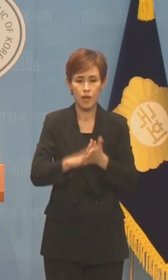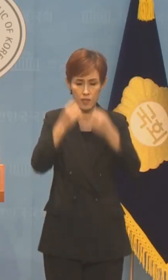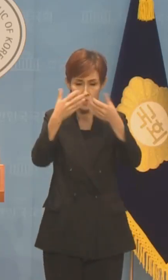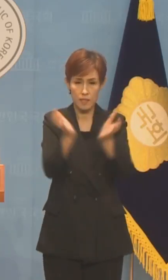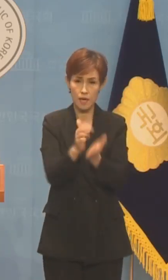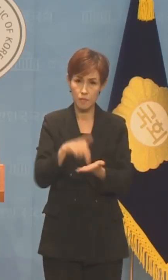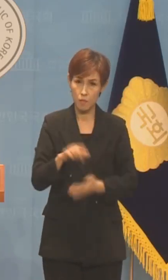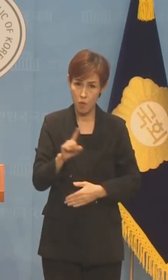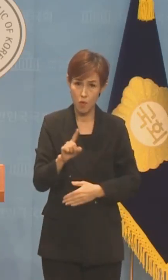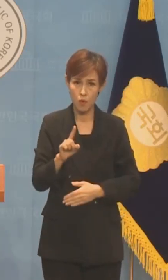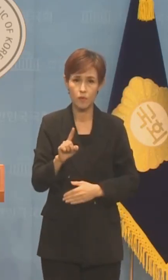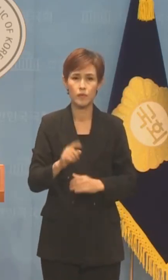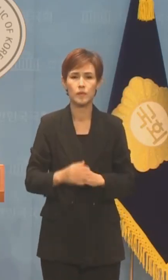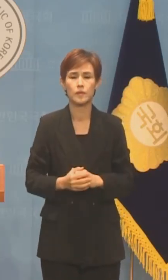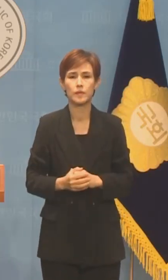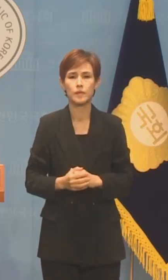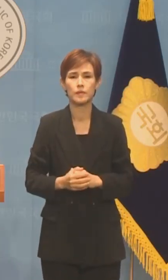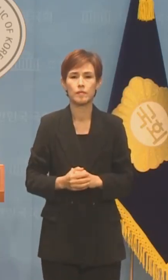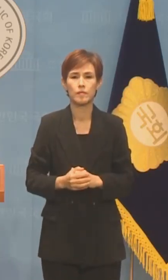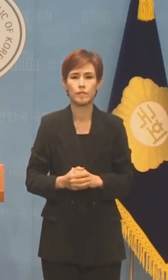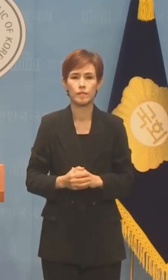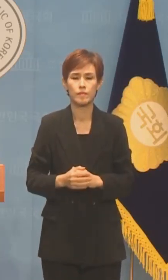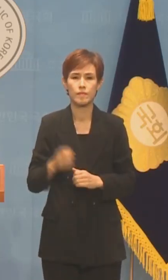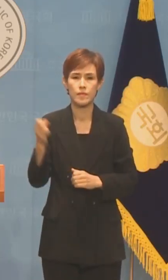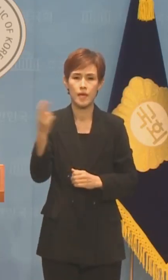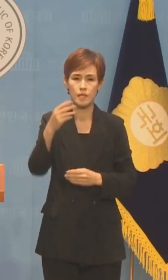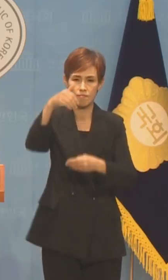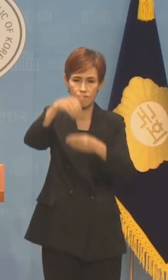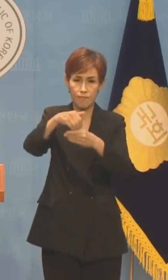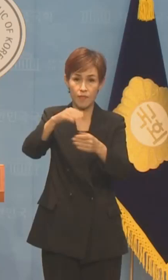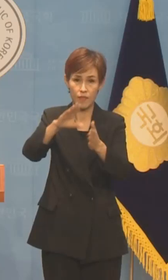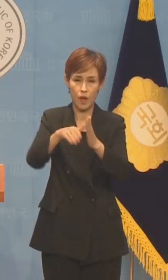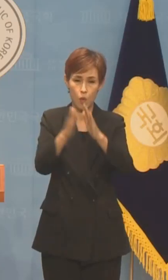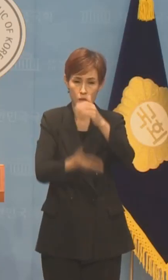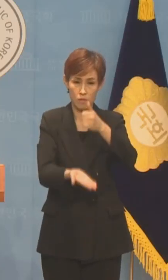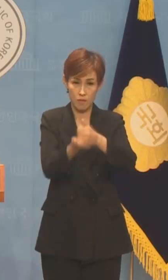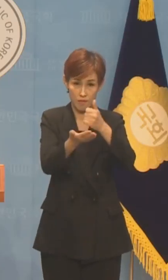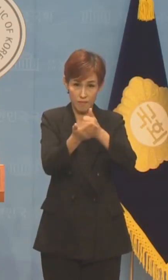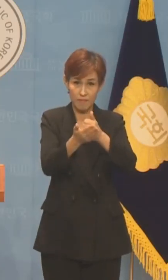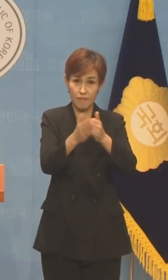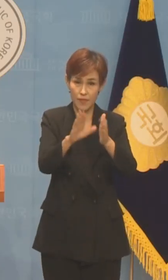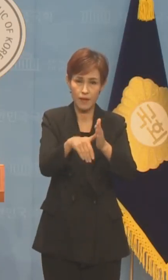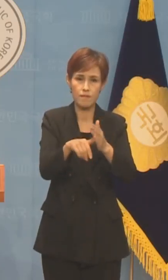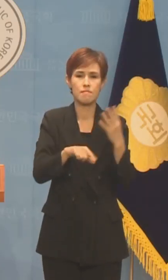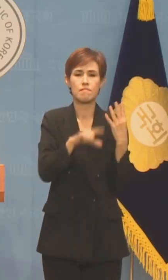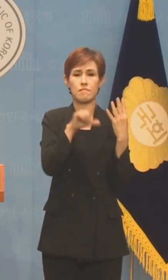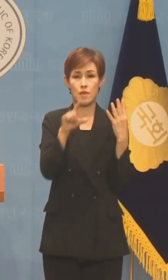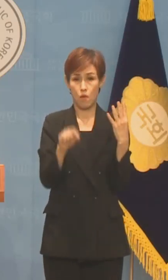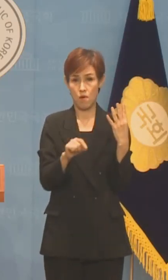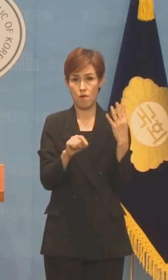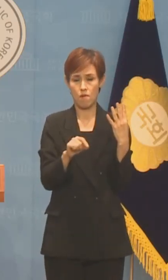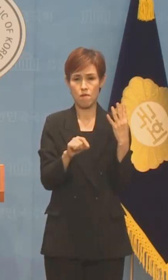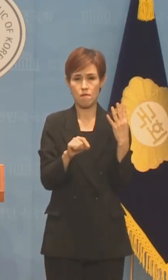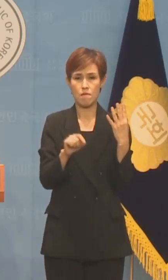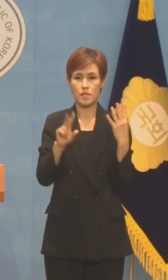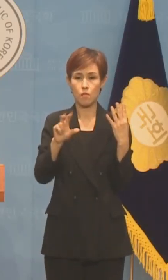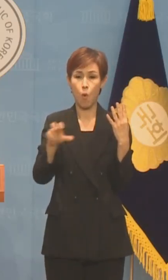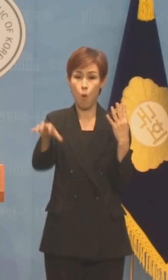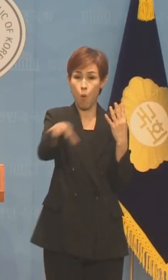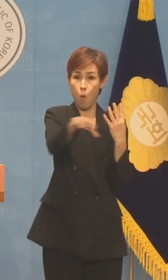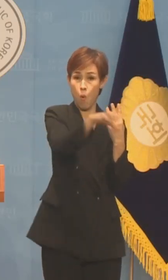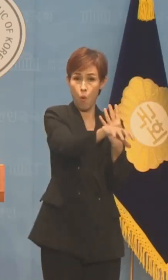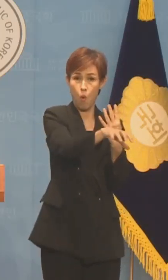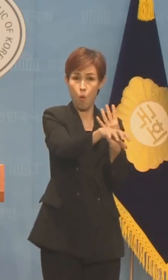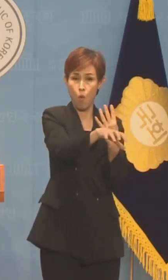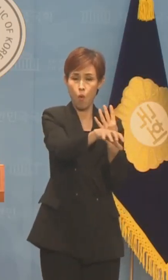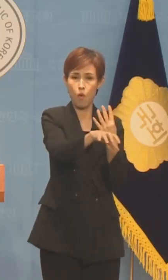개혁신당은 곧 구성할 재보선 공관위를 통해 오는 4월 25개 지역에서